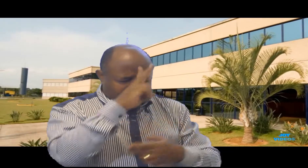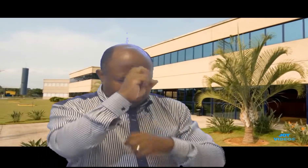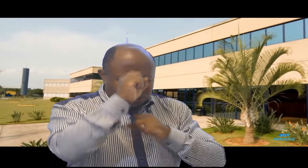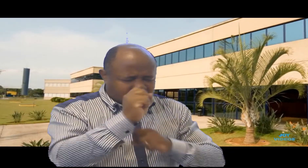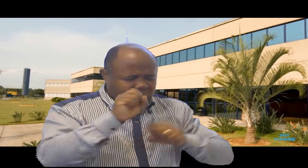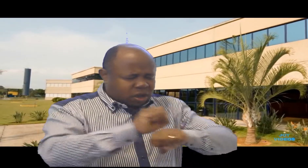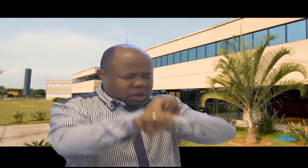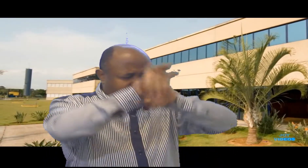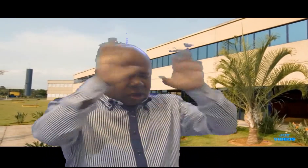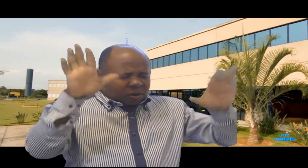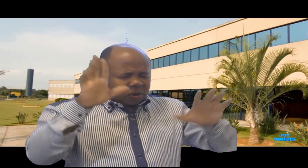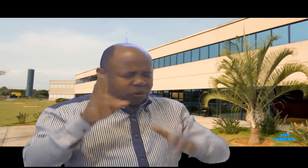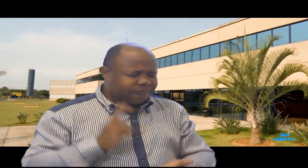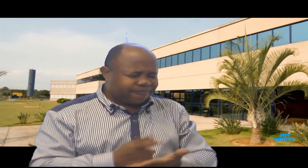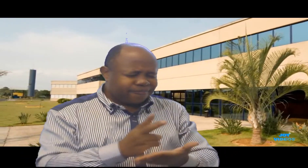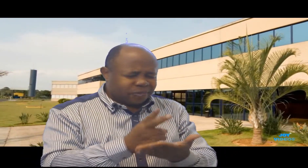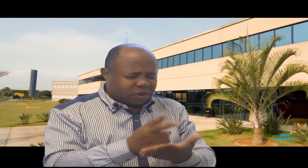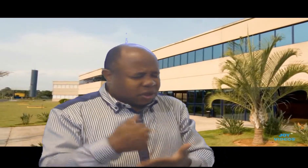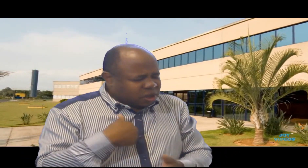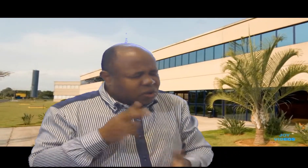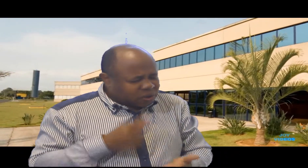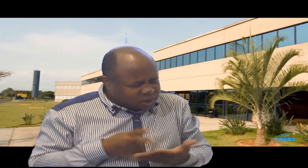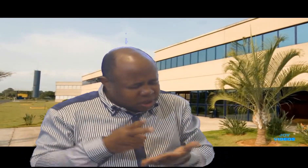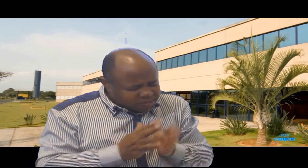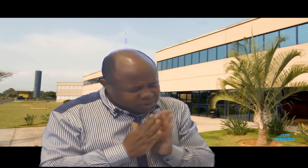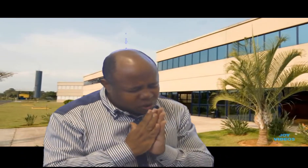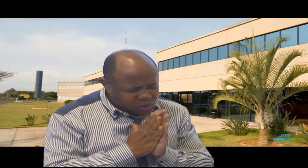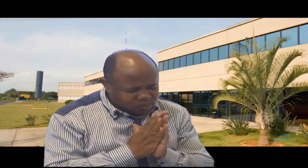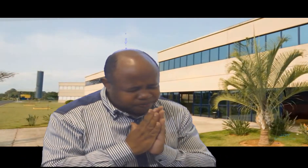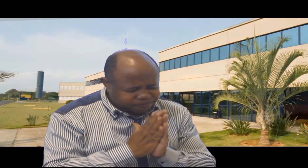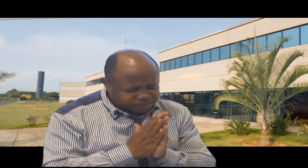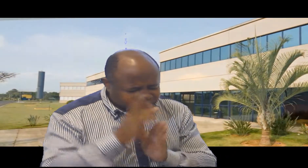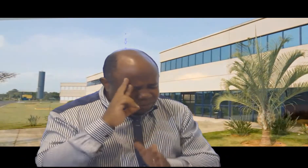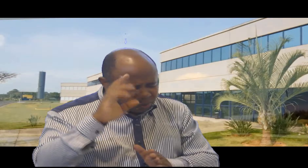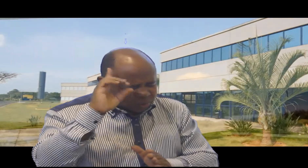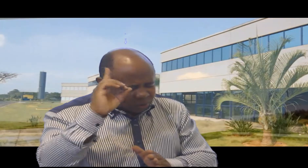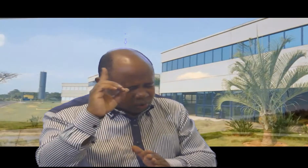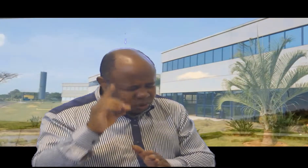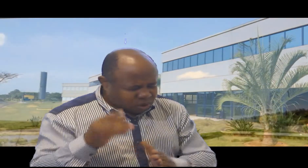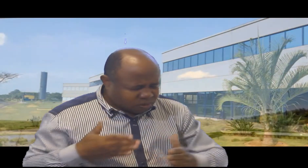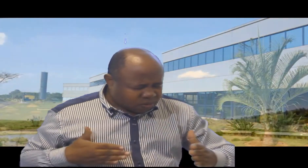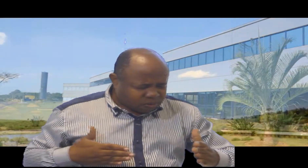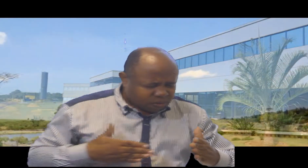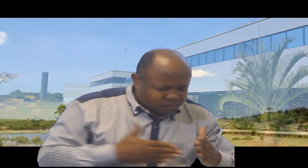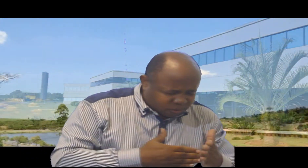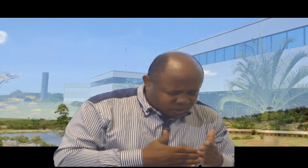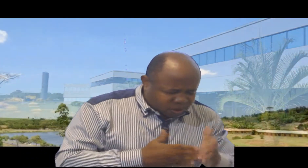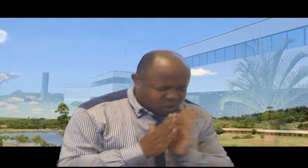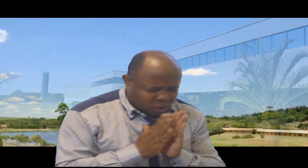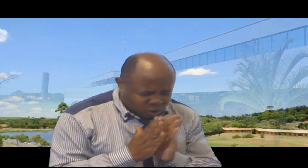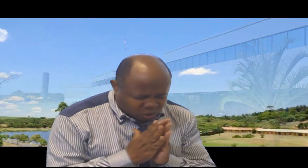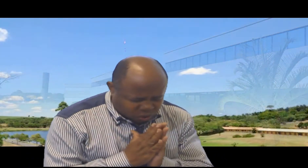E eu sempre oro, Senhor Deus, até o fim, Senhor Deus, porque